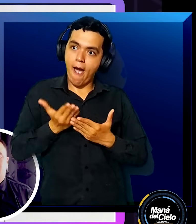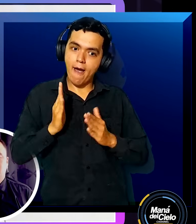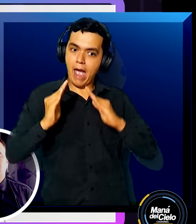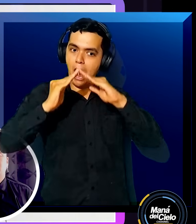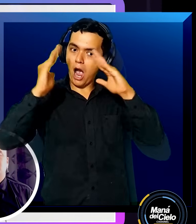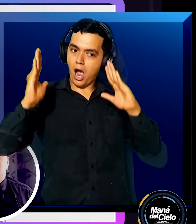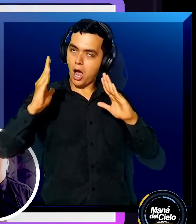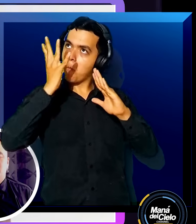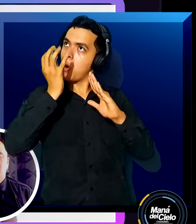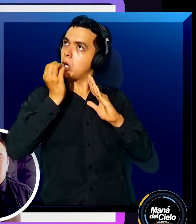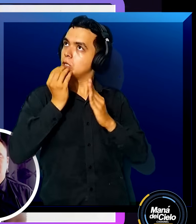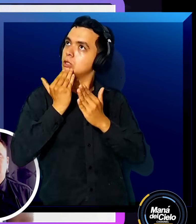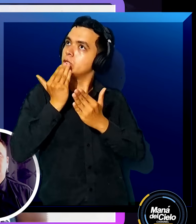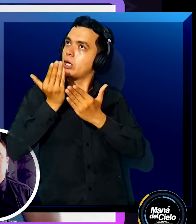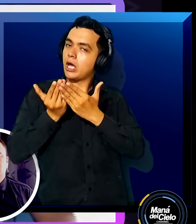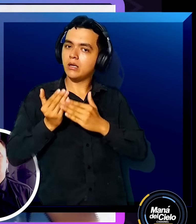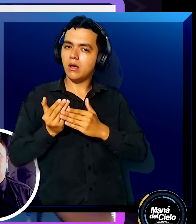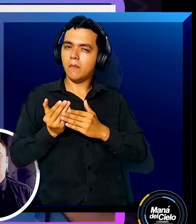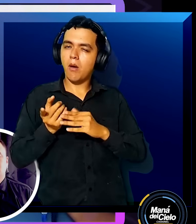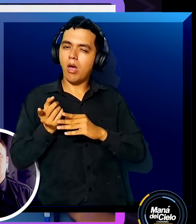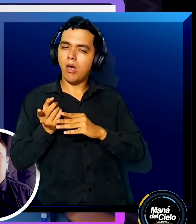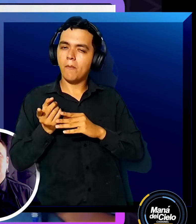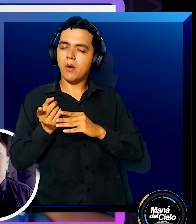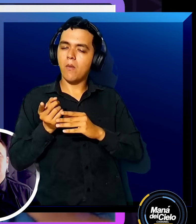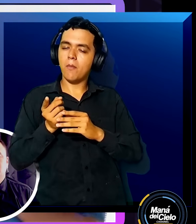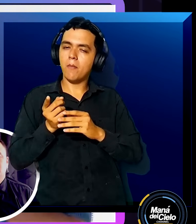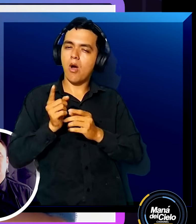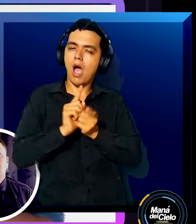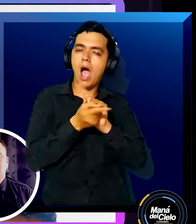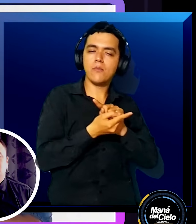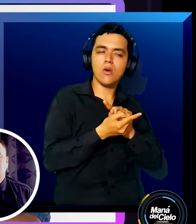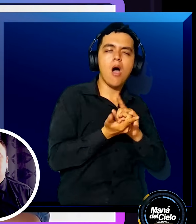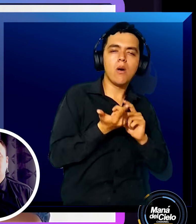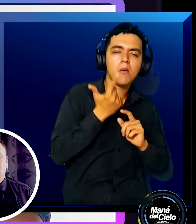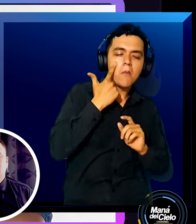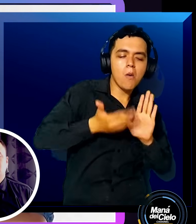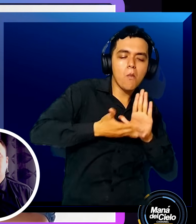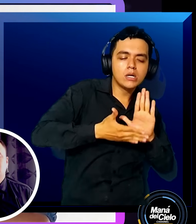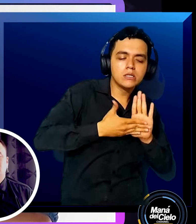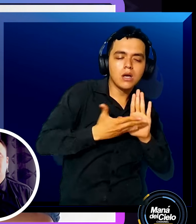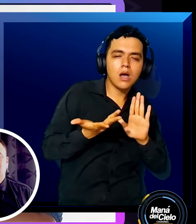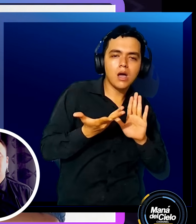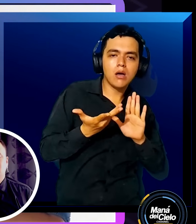cuando les sea quitado el esposo, ayunarán y se pondrán de luto.